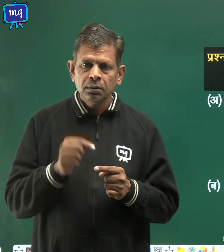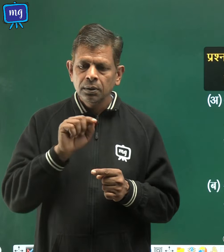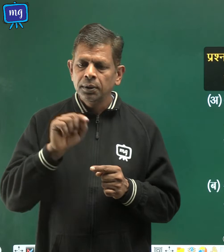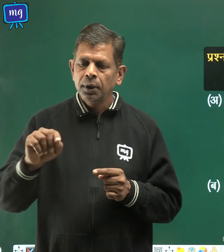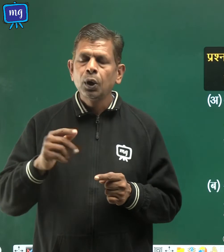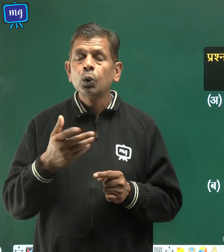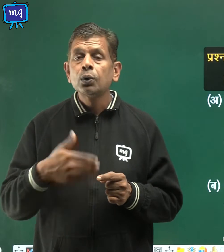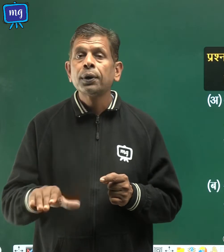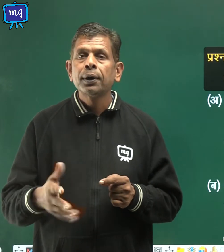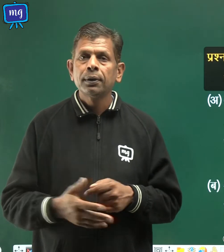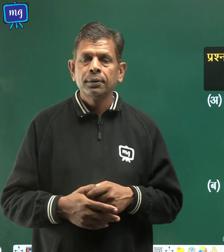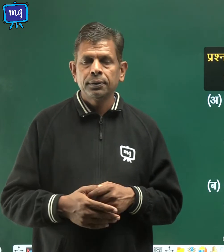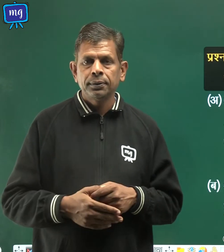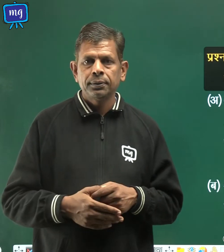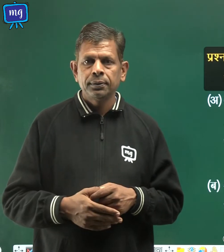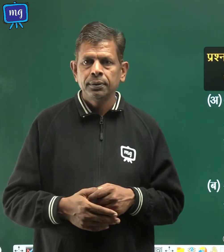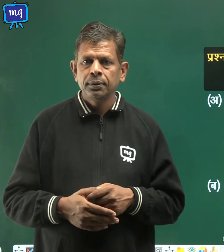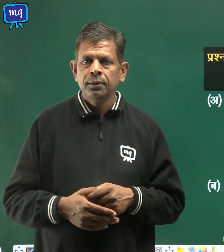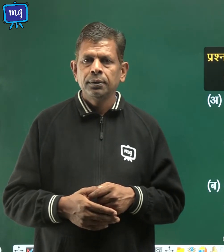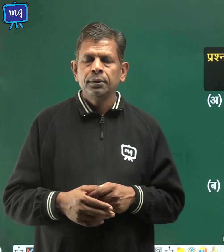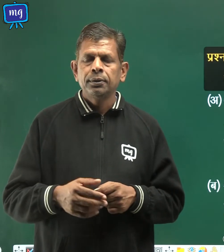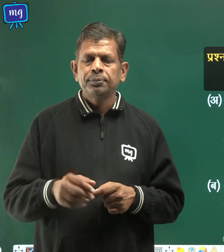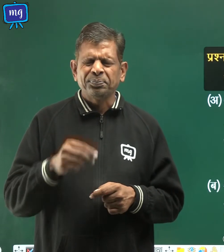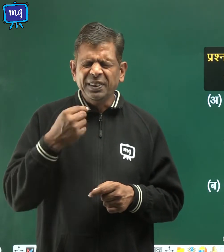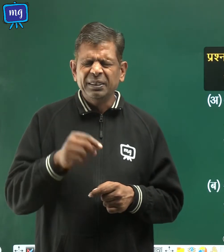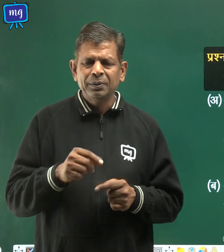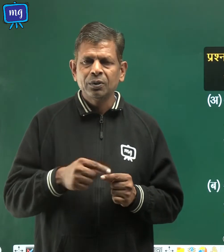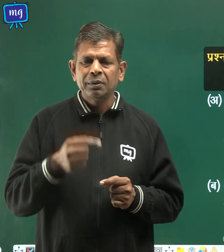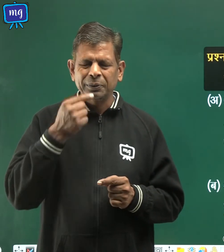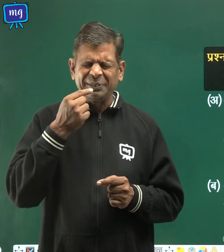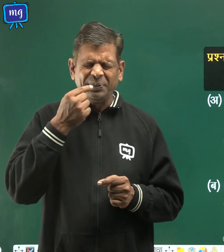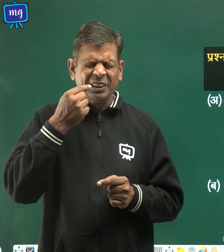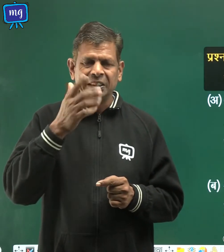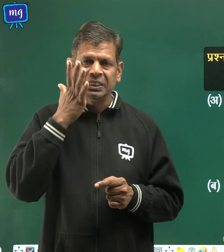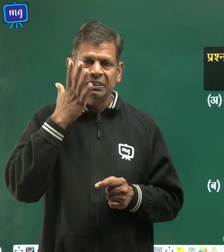डैश होते हैं, अम्ल स्वाद में खट्टे होते हैं।